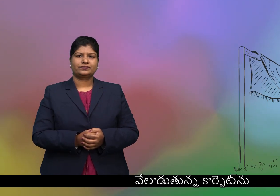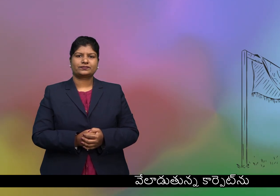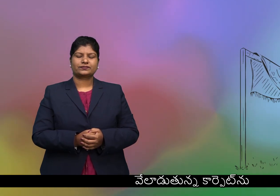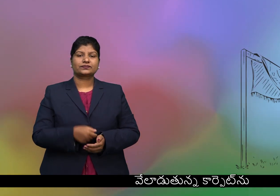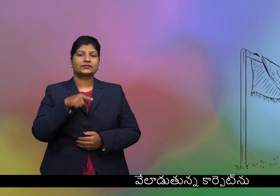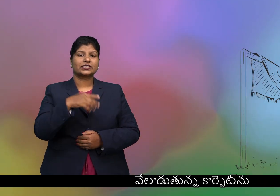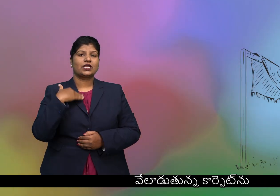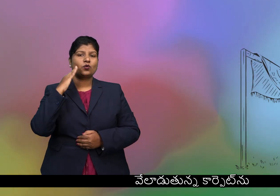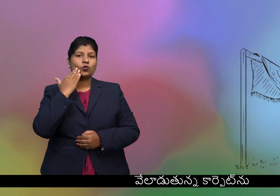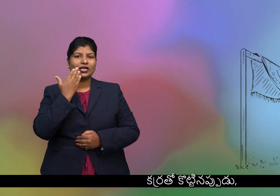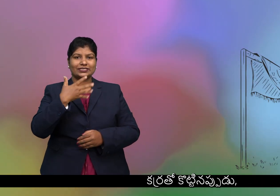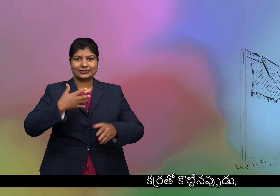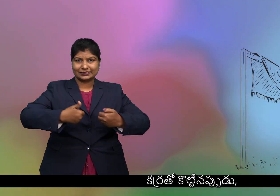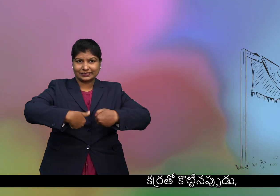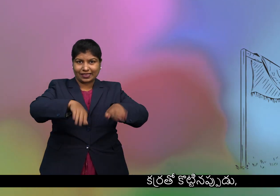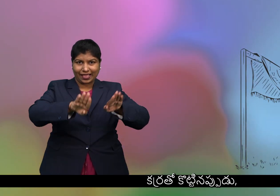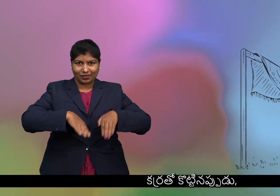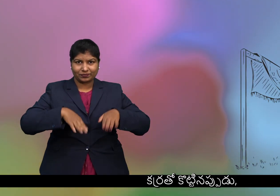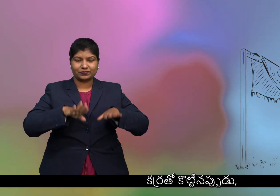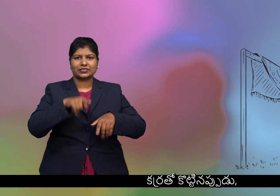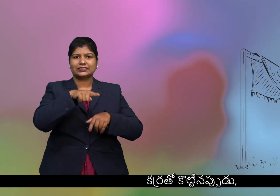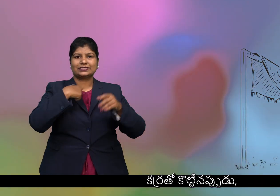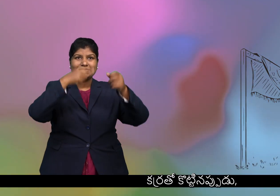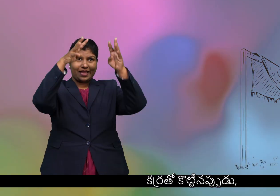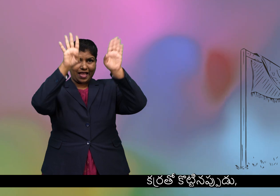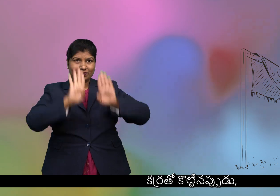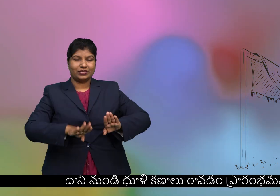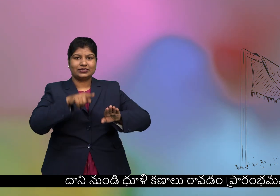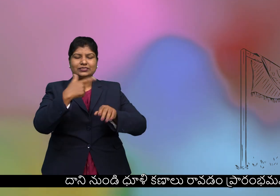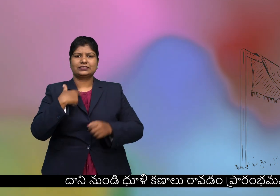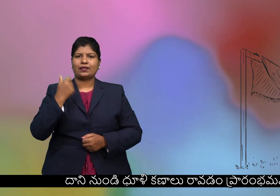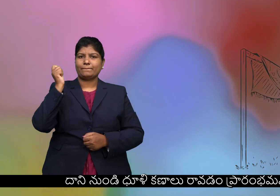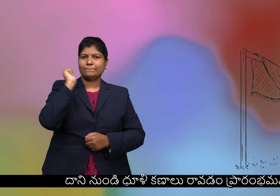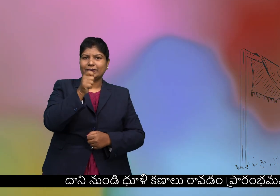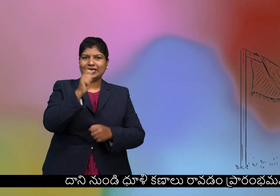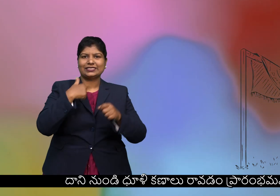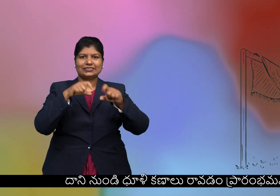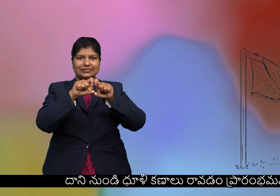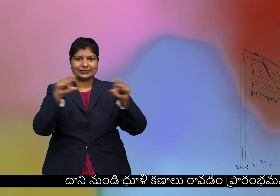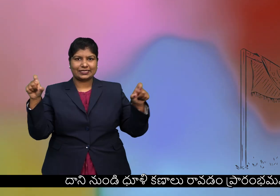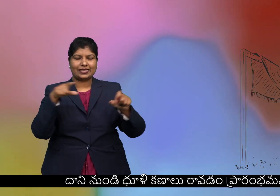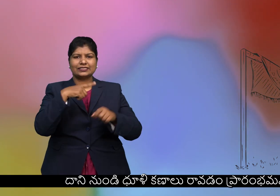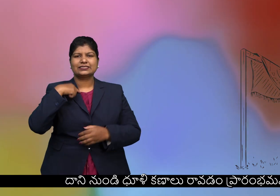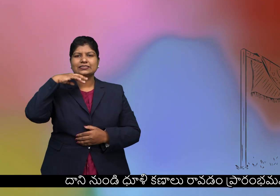వేలాడుతున్న కార్పెట్ను కర్రతో కొట్టినప్పుడు దాని నుండి ధూళి కణాలు రావడం ప్రారంభమవుతాయి.